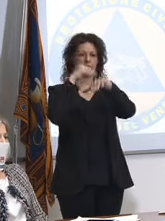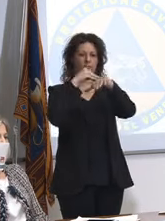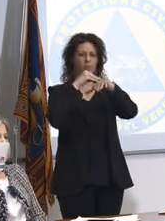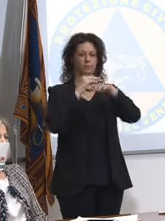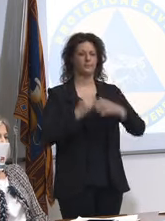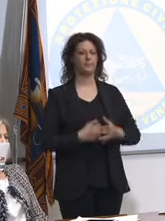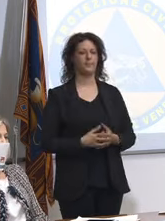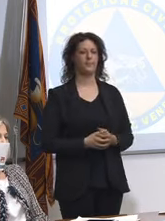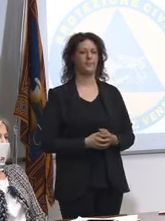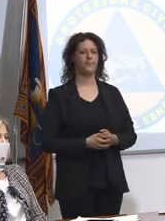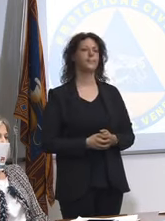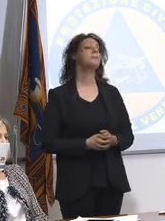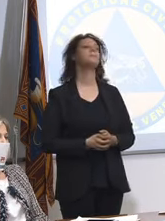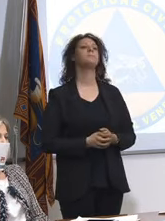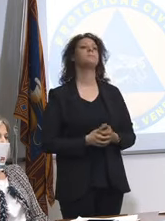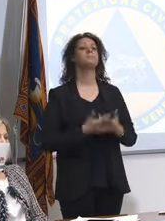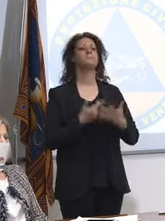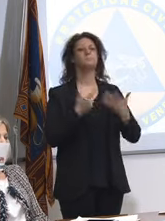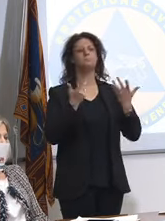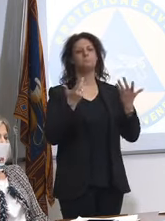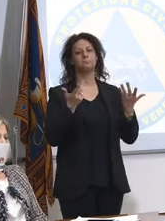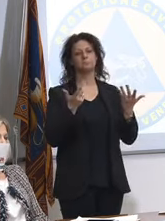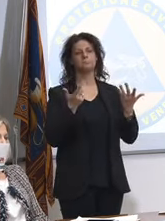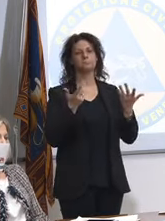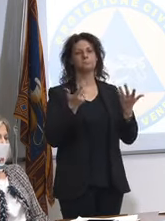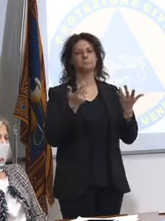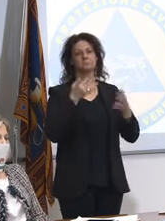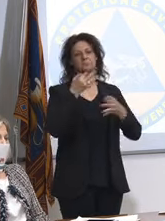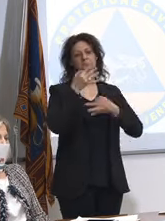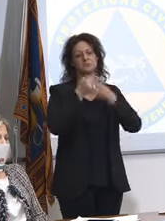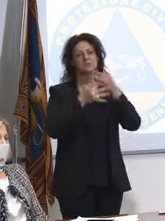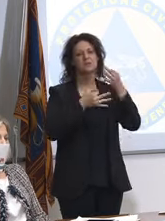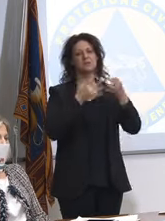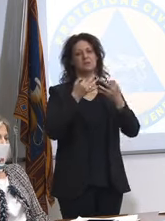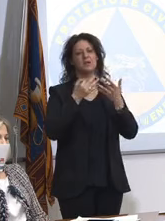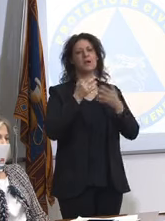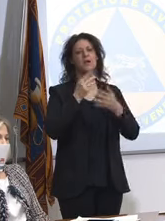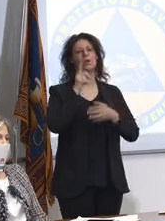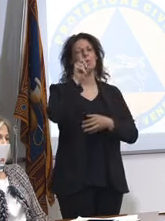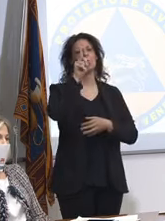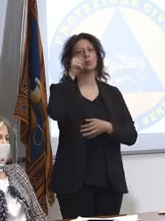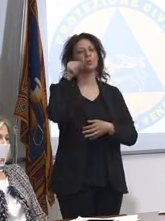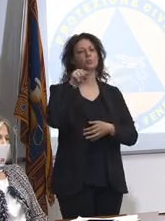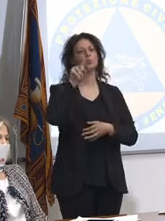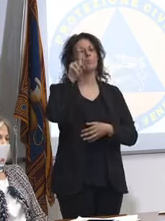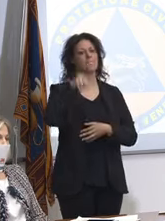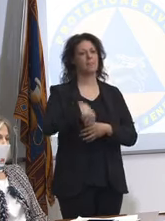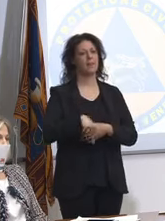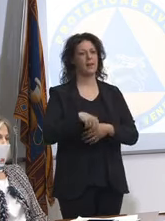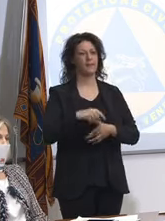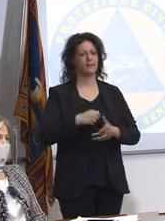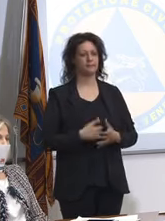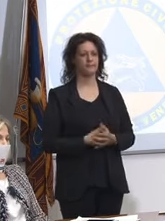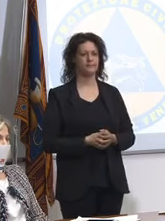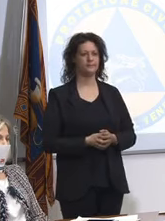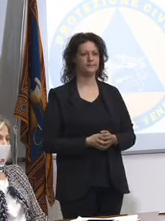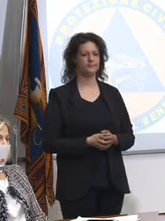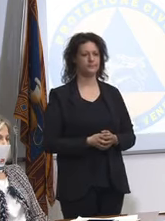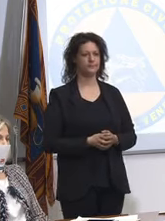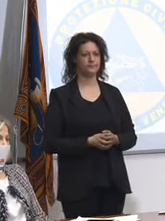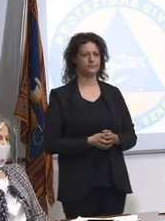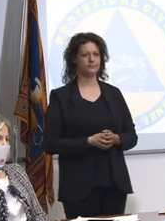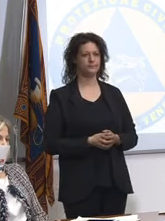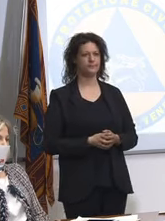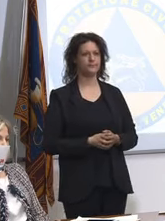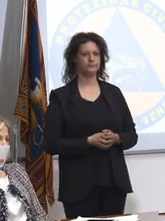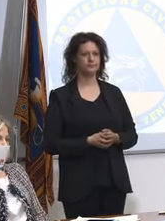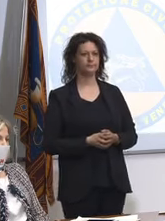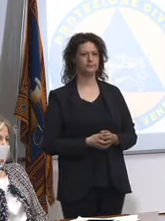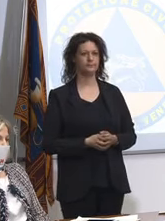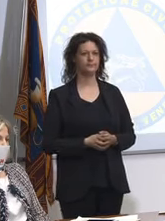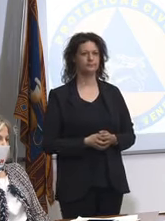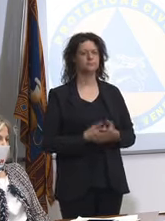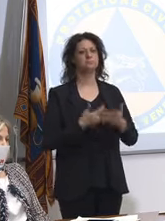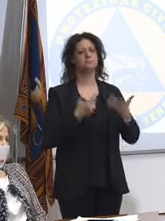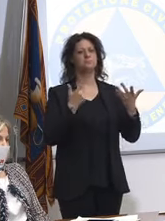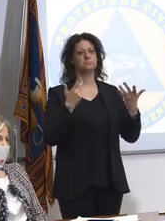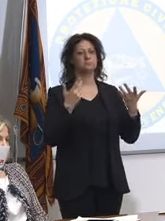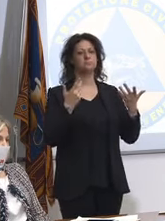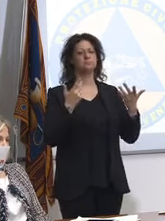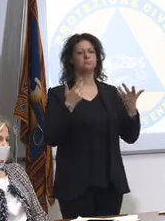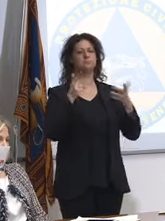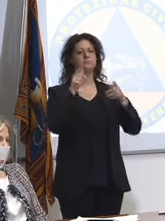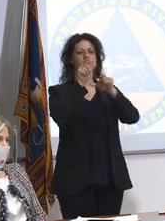Quindi l'incidenza, siamo all'1%, l'1 per 1000 più o meno. Il numero